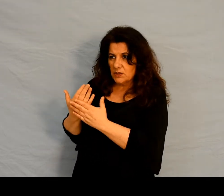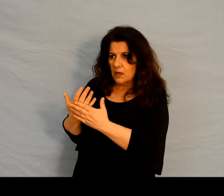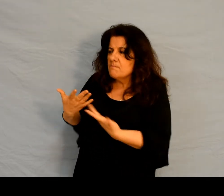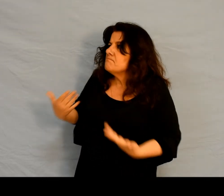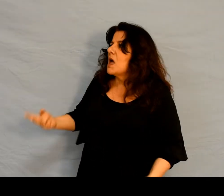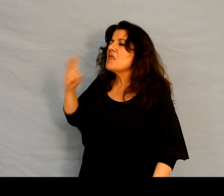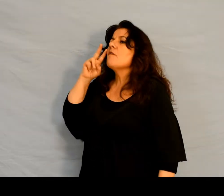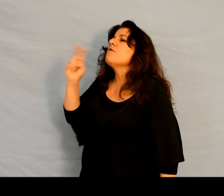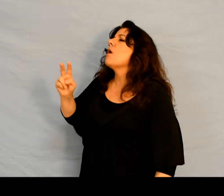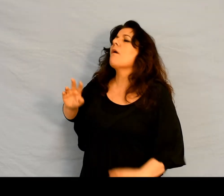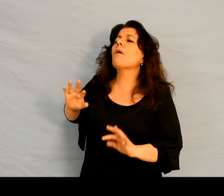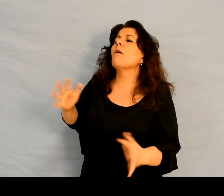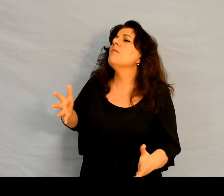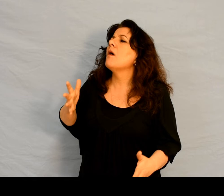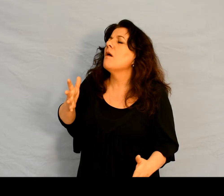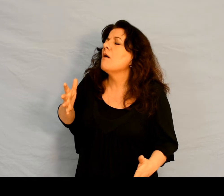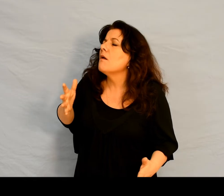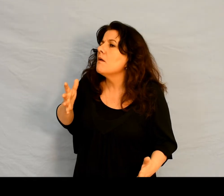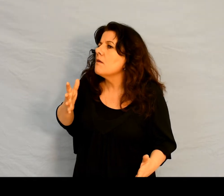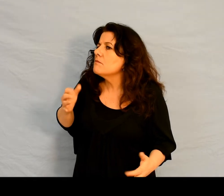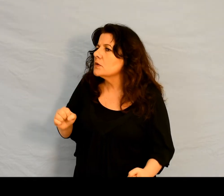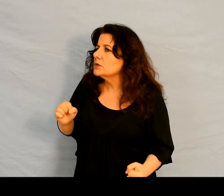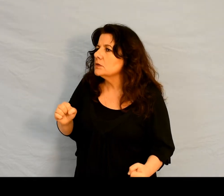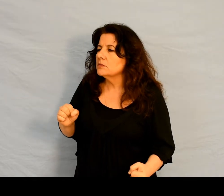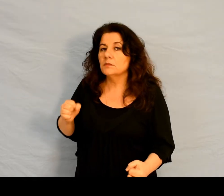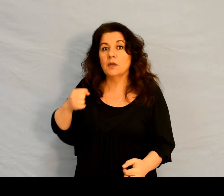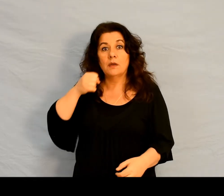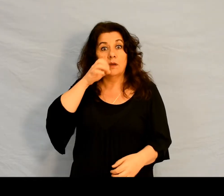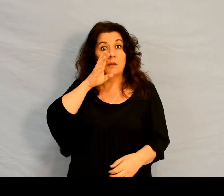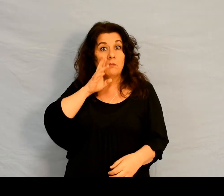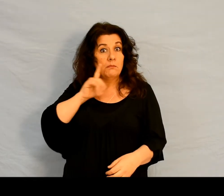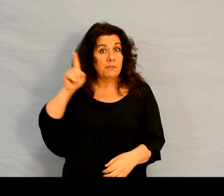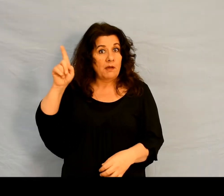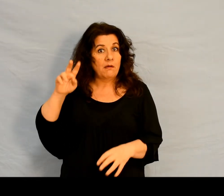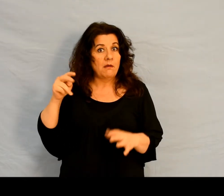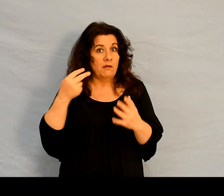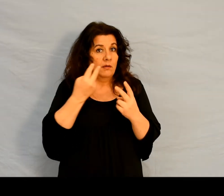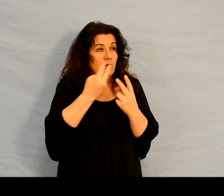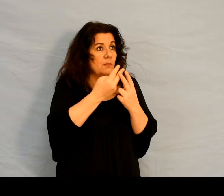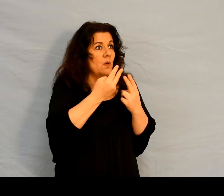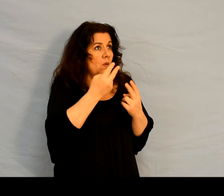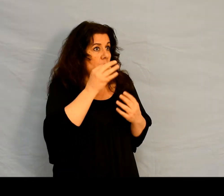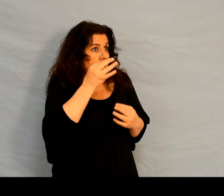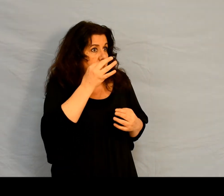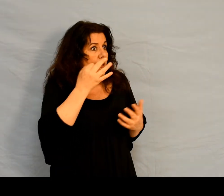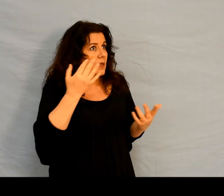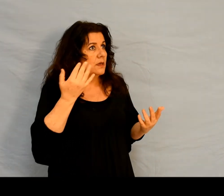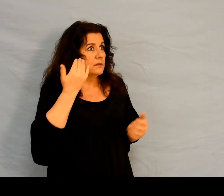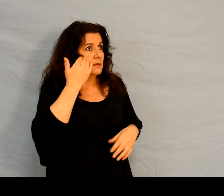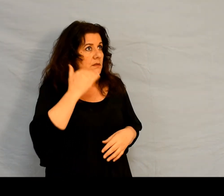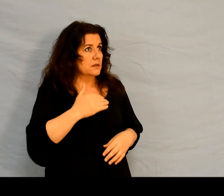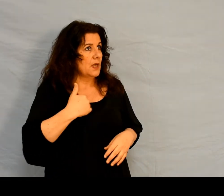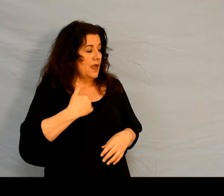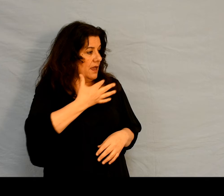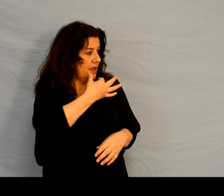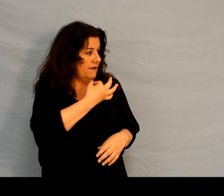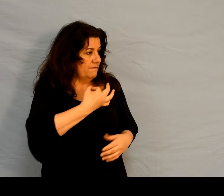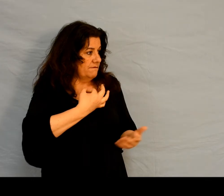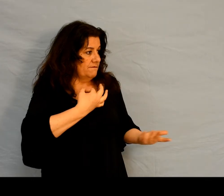Les parents répondirent, « Nous savons bien que c'est notre fils et qu'il est né aveugle. Mais